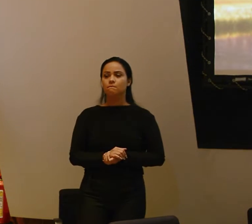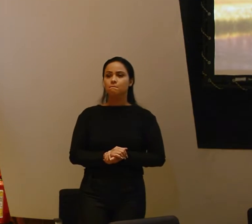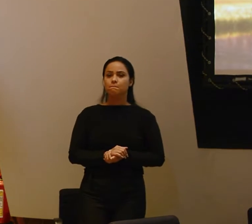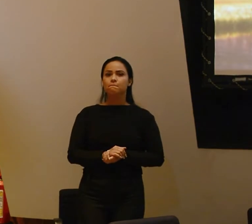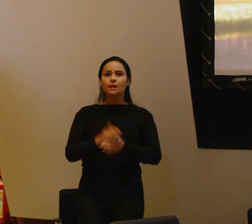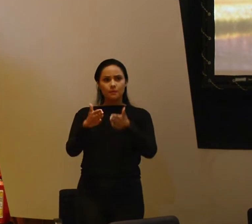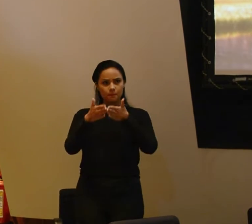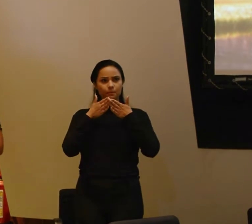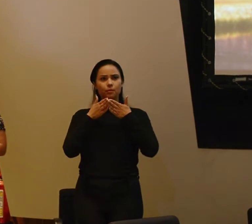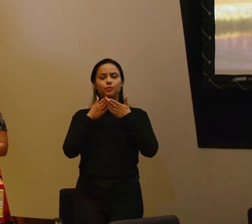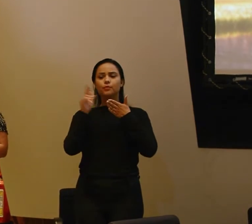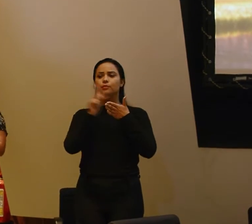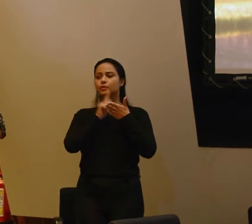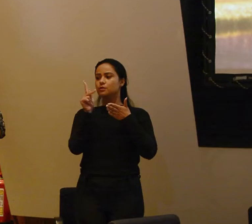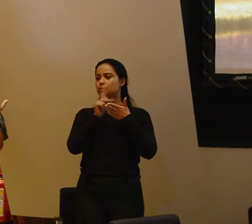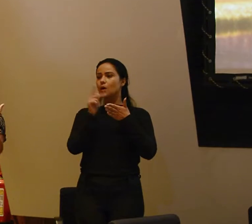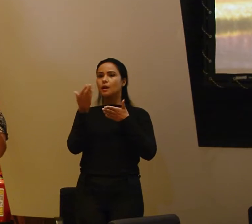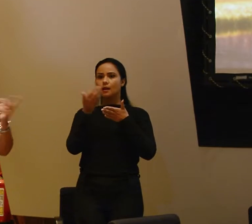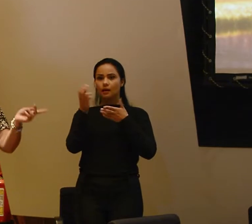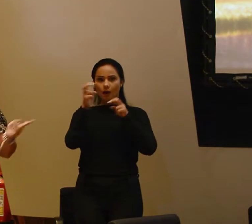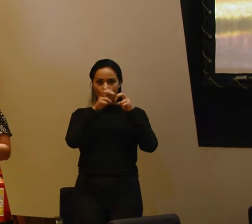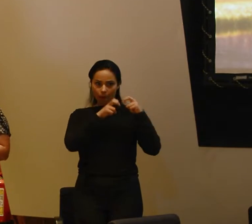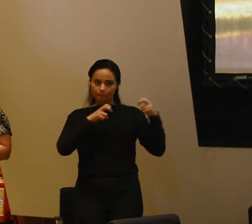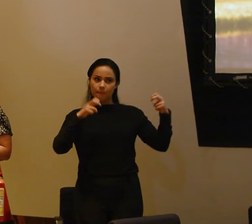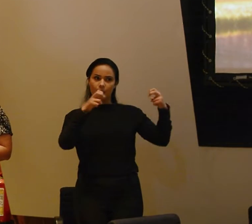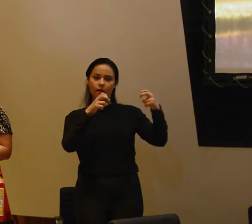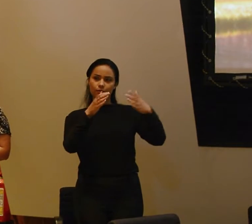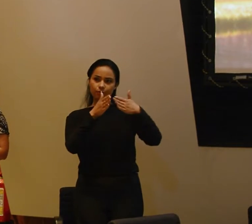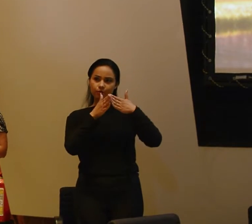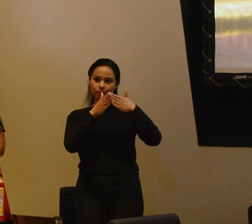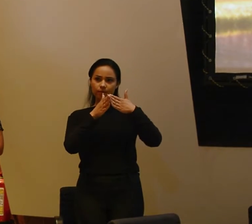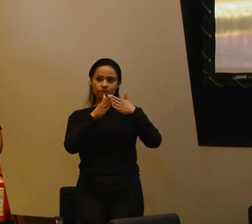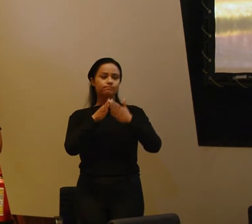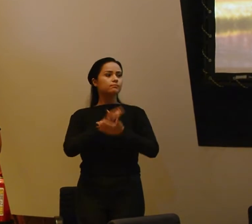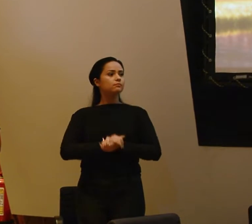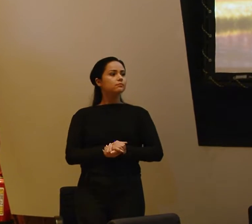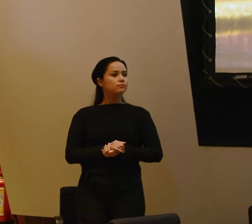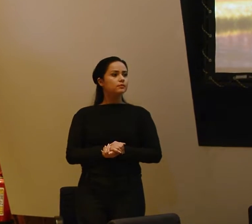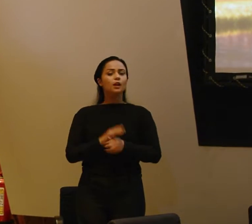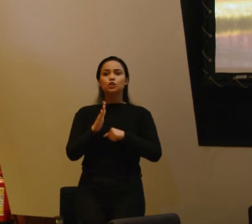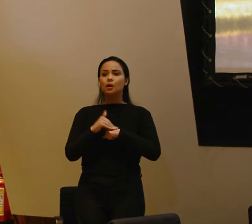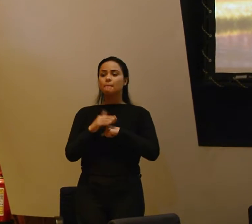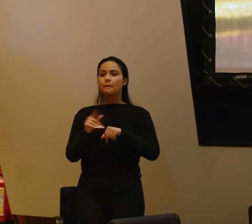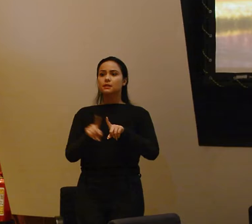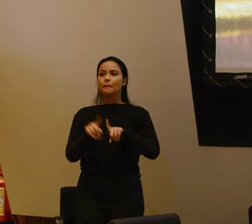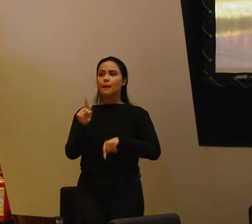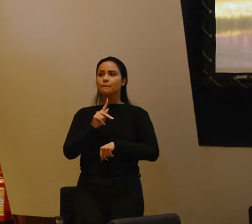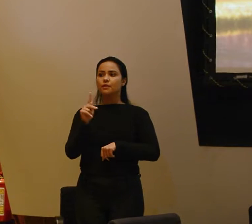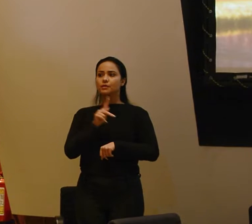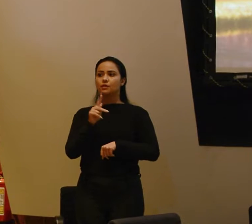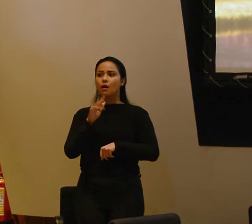Por gentileza, professoras, queiram ocupar o lugar aqui nesse dispositivo. Chamamos também a